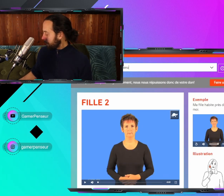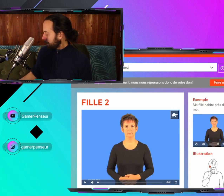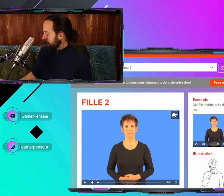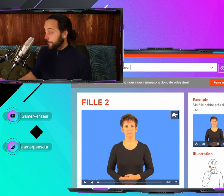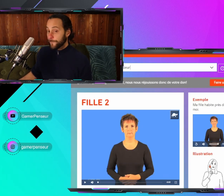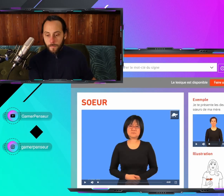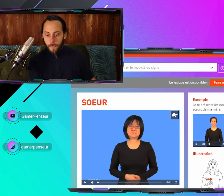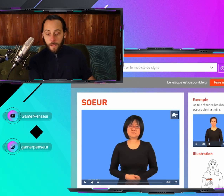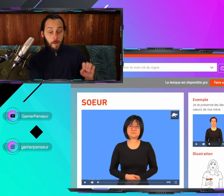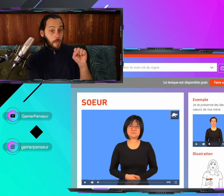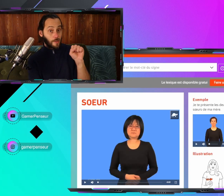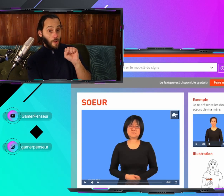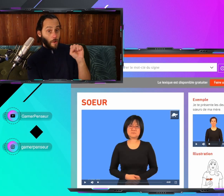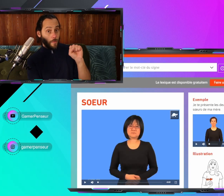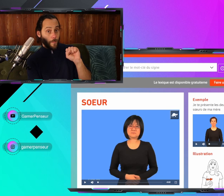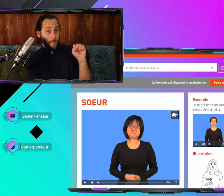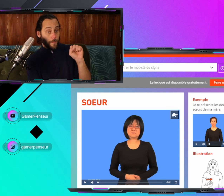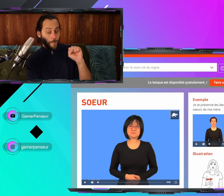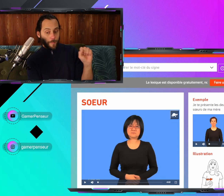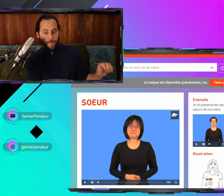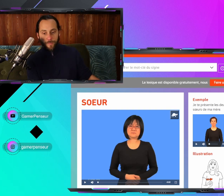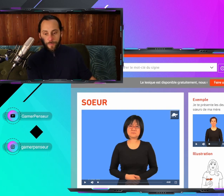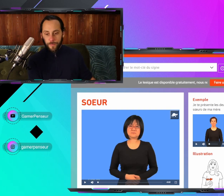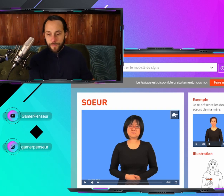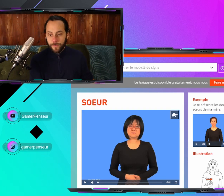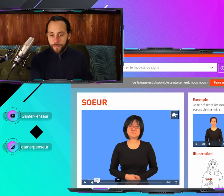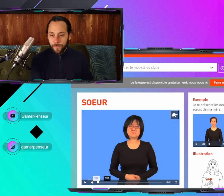sœur. Alors la sœur.